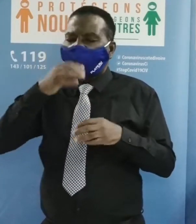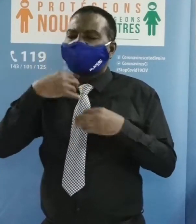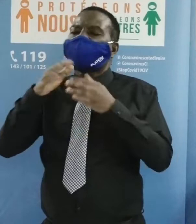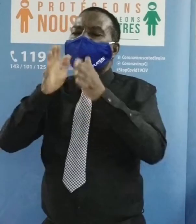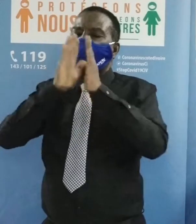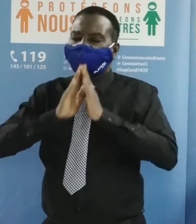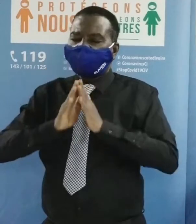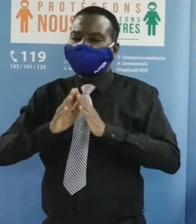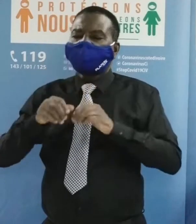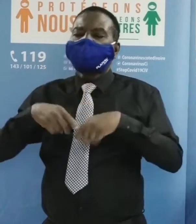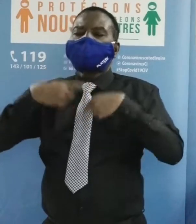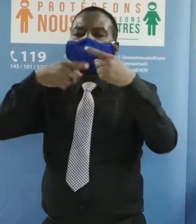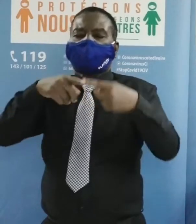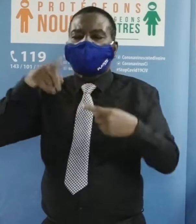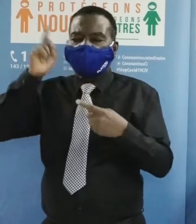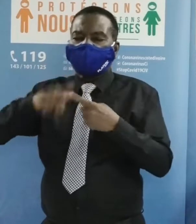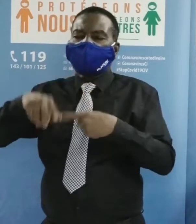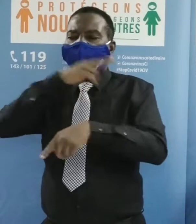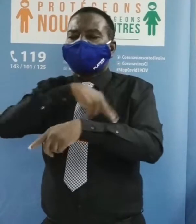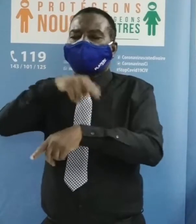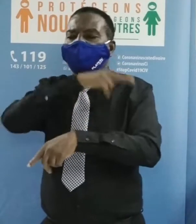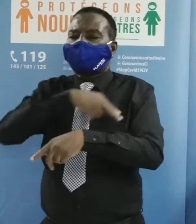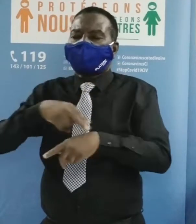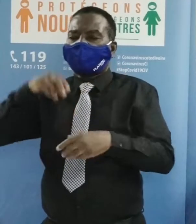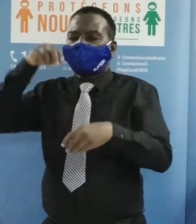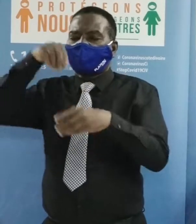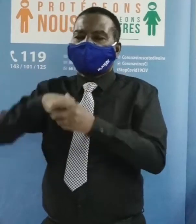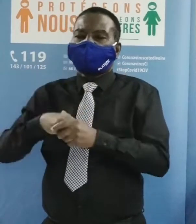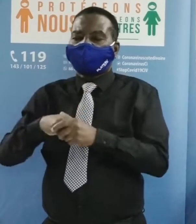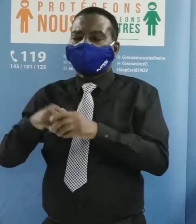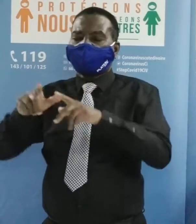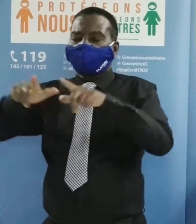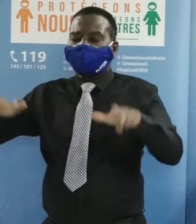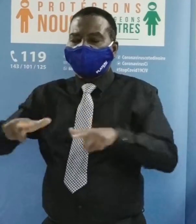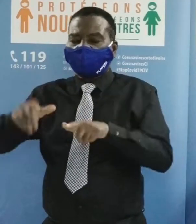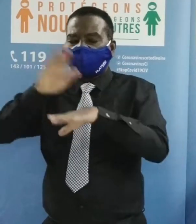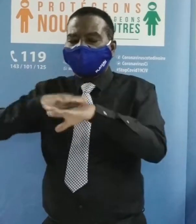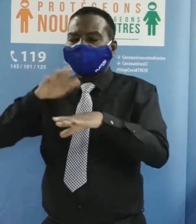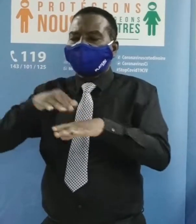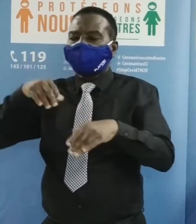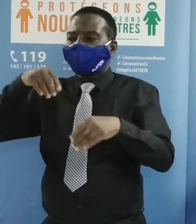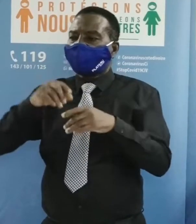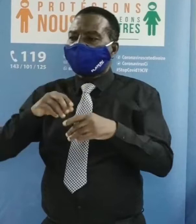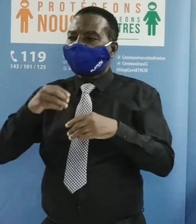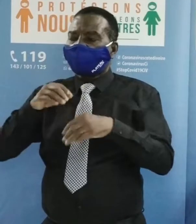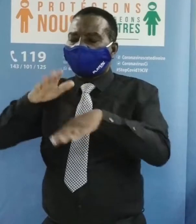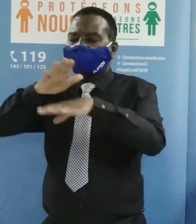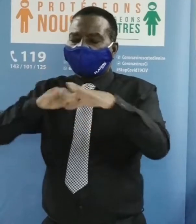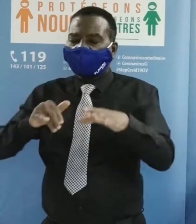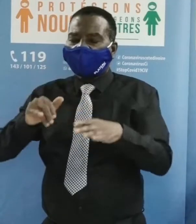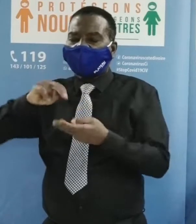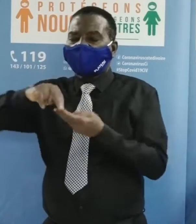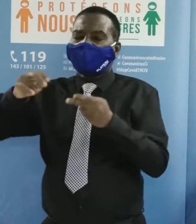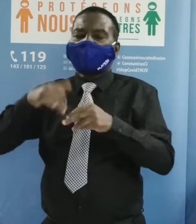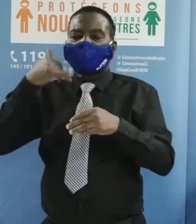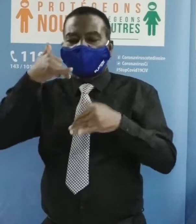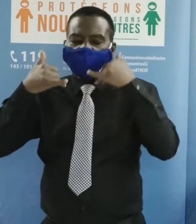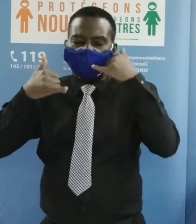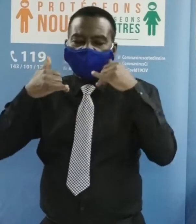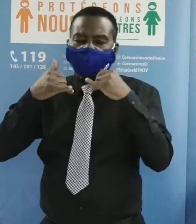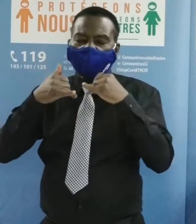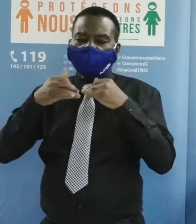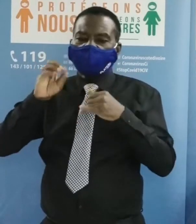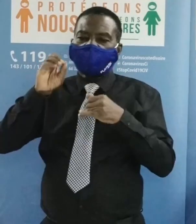recommandé de vous rendre muni d'un masque dans l'es6 des dépistages de proximité qovu 19 d'appeler le numéro utile et gratuit suivant